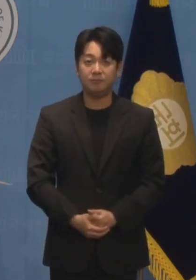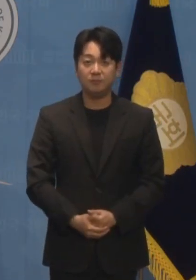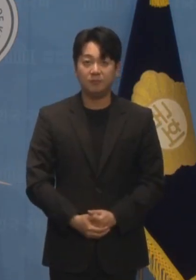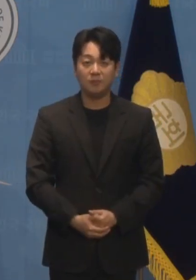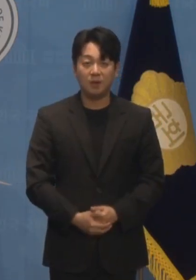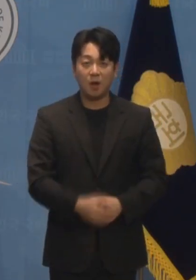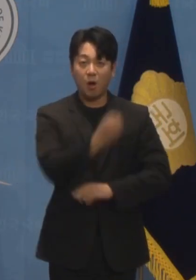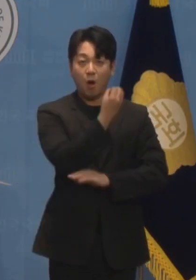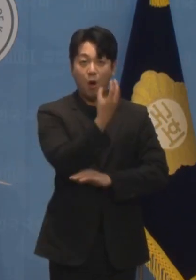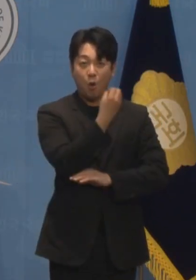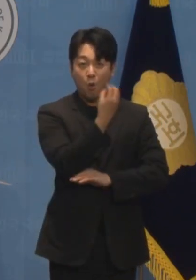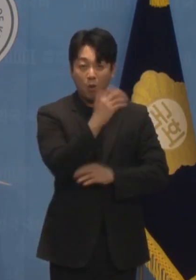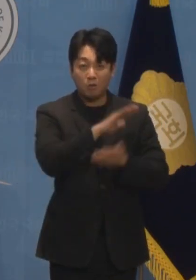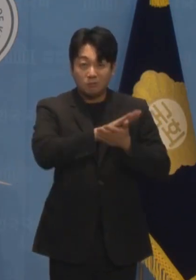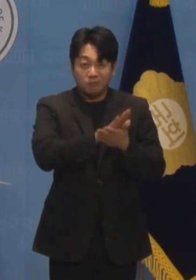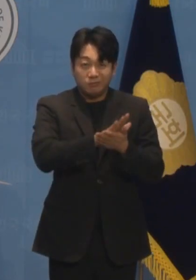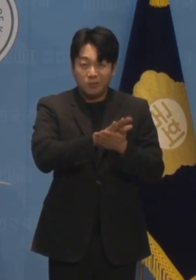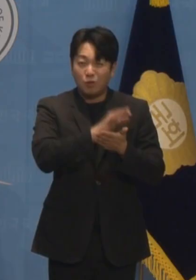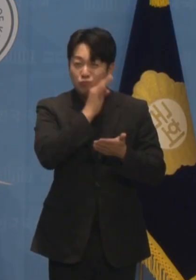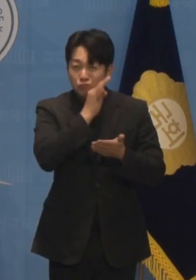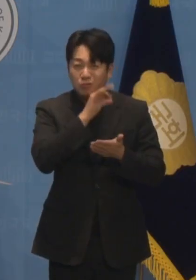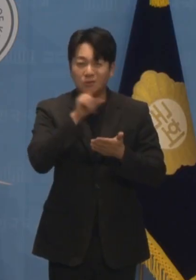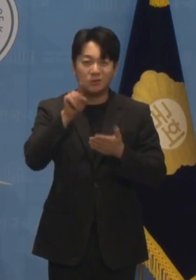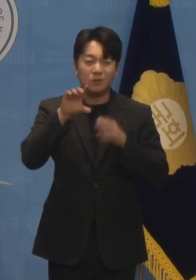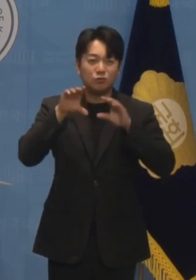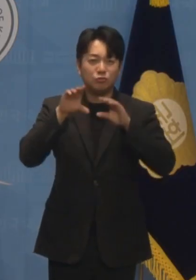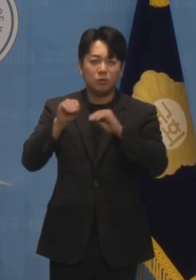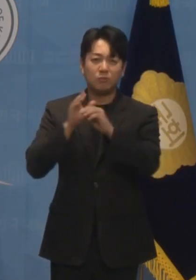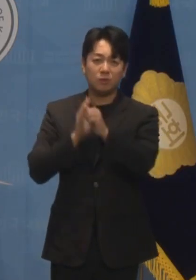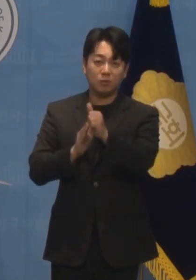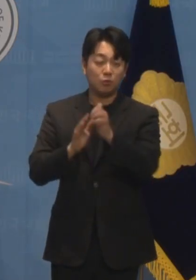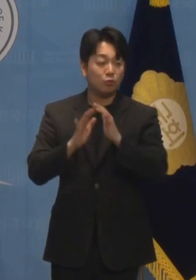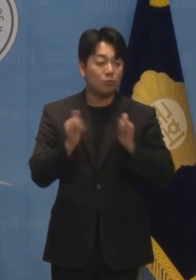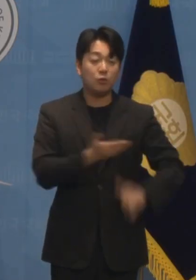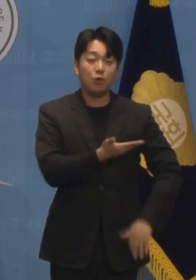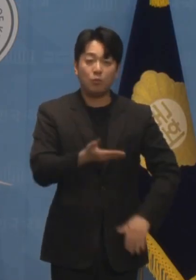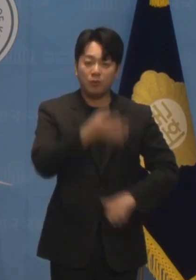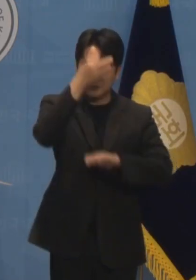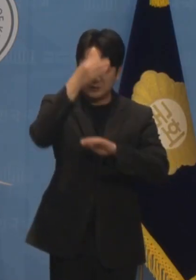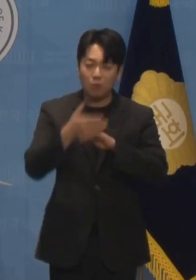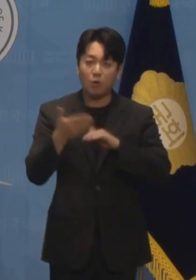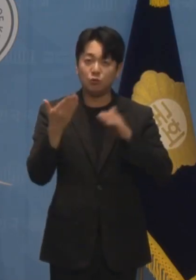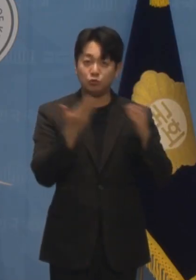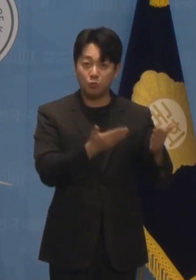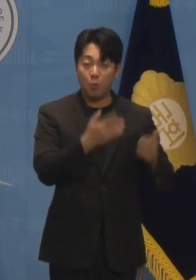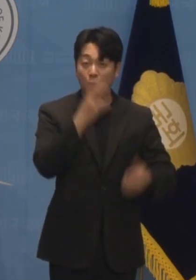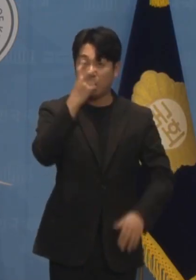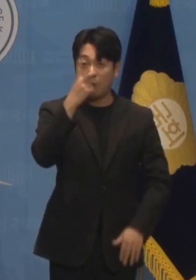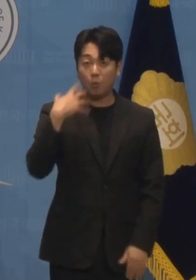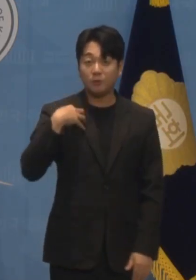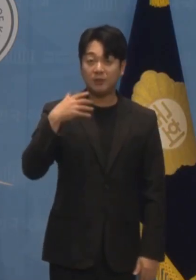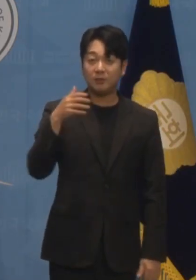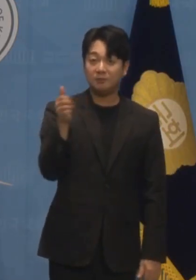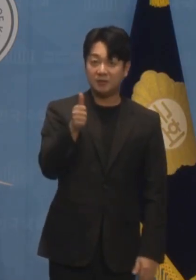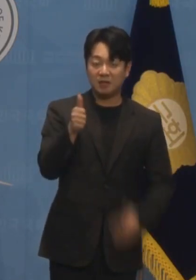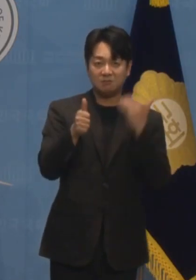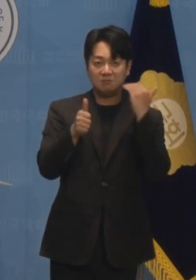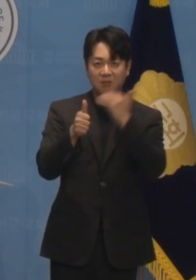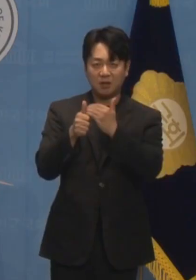탄압을 당장 멈추십시오. 국민에게 사과하고 경호 책임자를 즉각